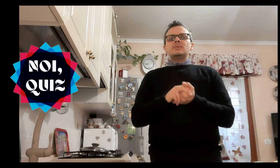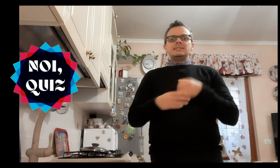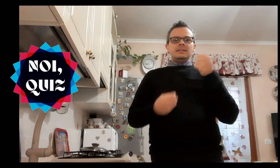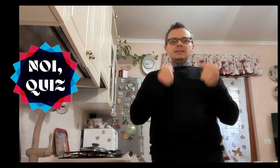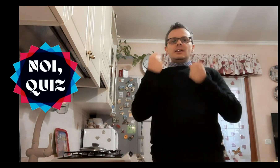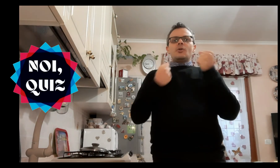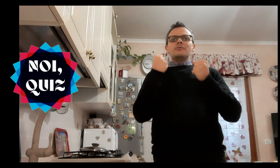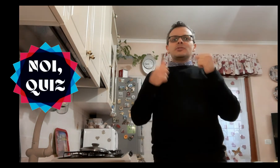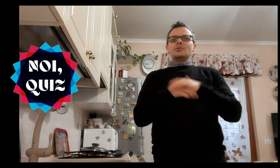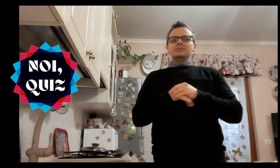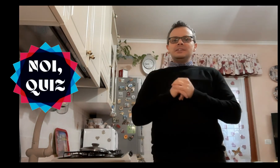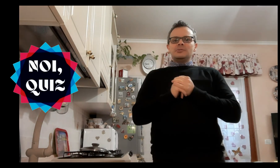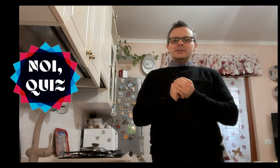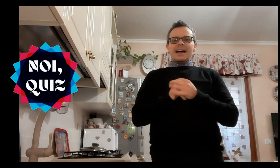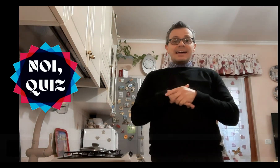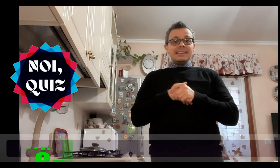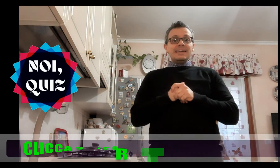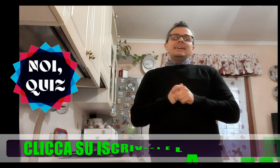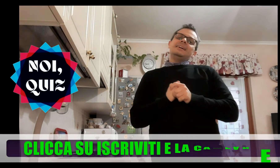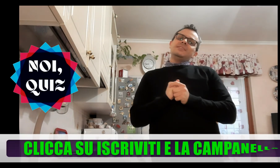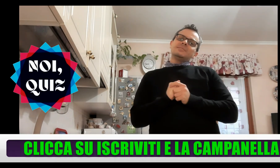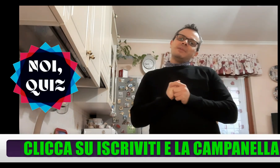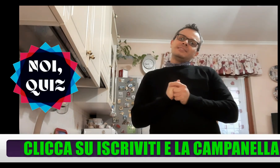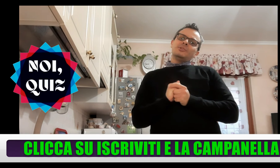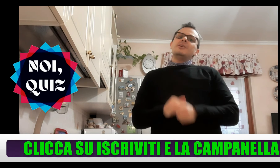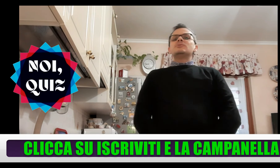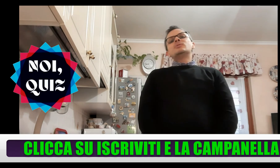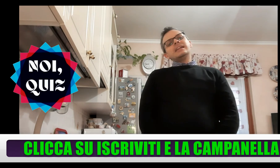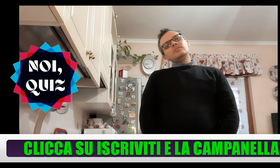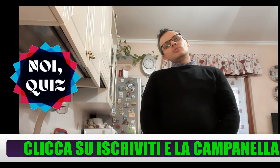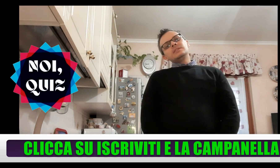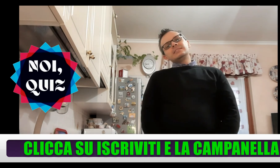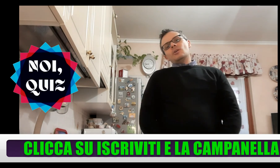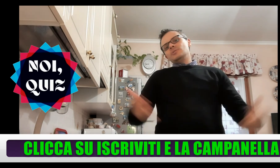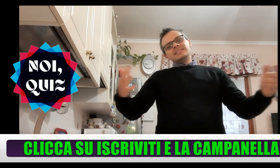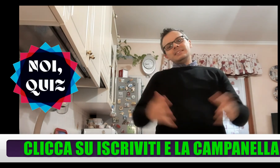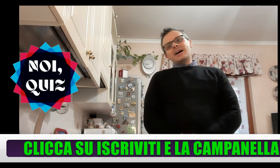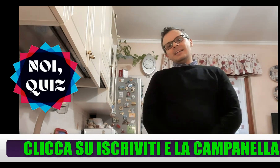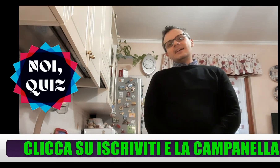questi confronti culinari, e vi aspetto sul canale NoiQuiz ogni settimana.